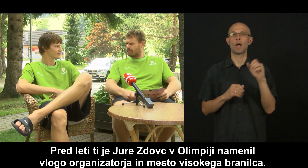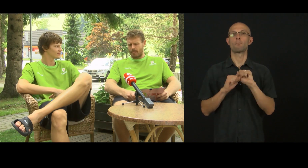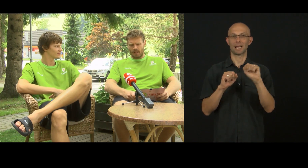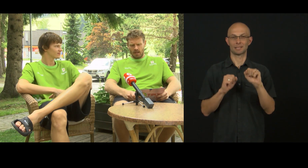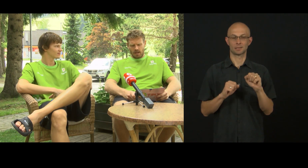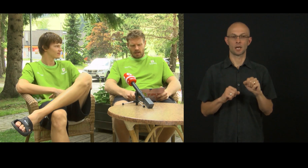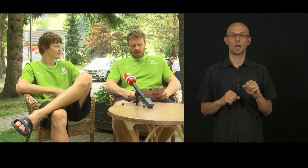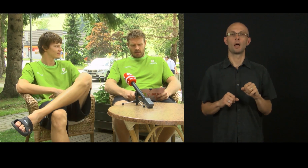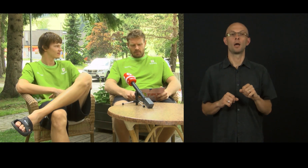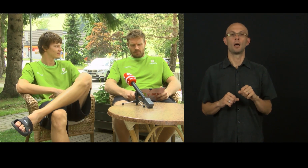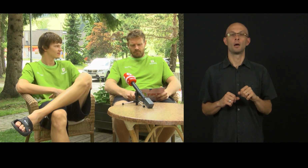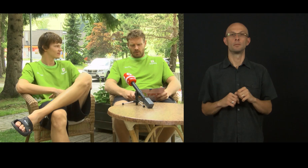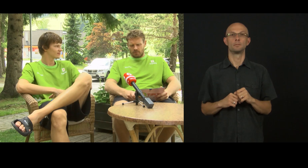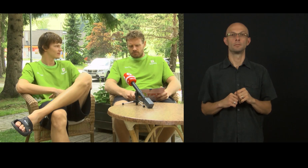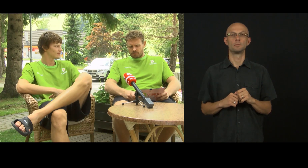branilca.